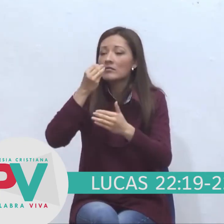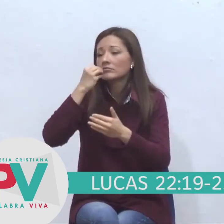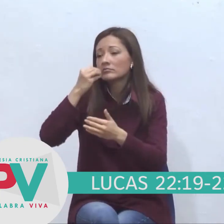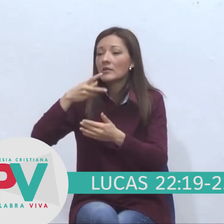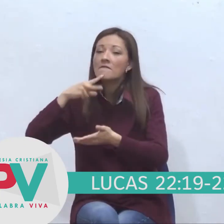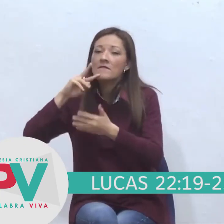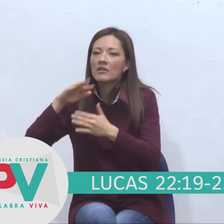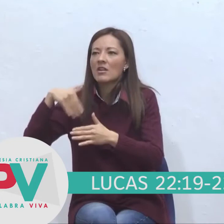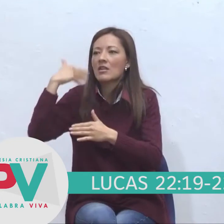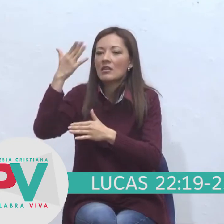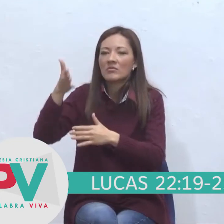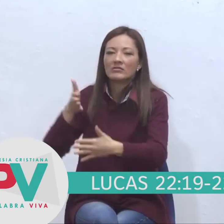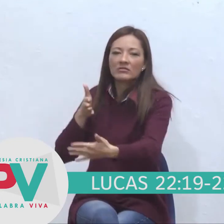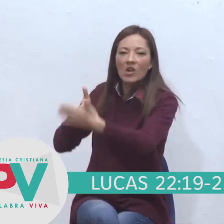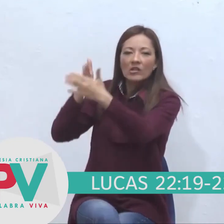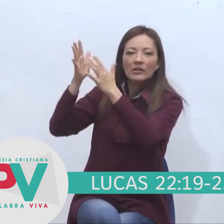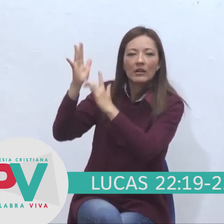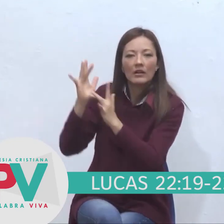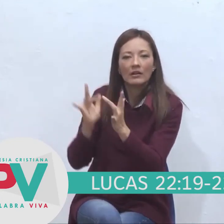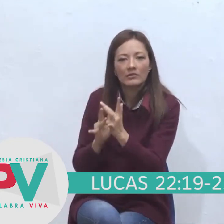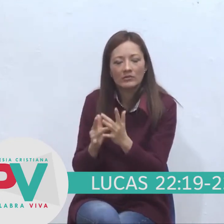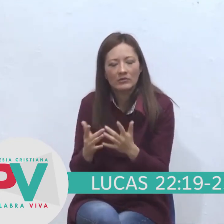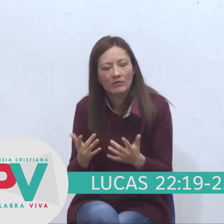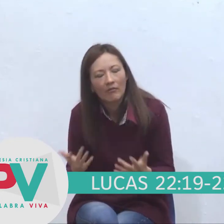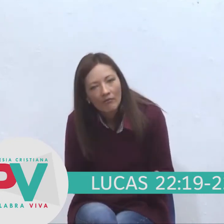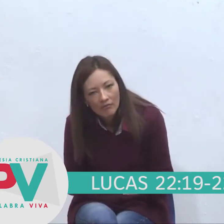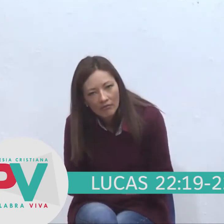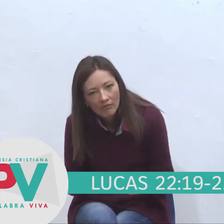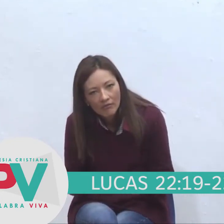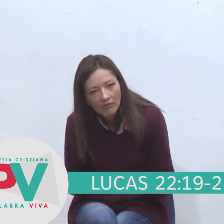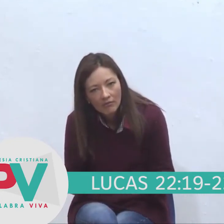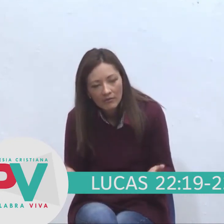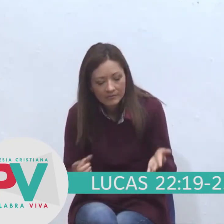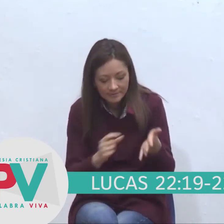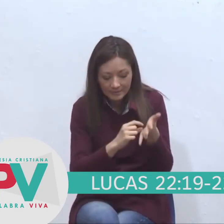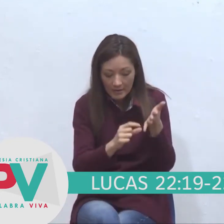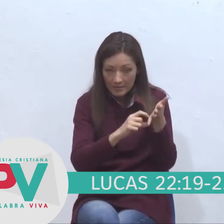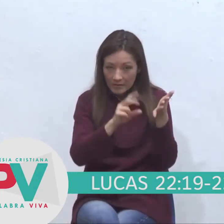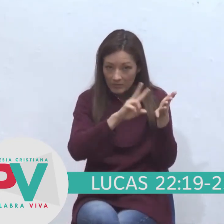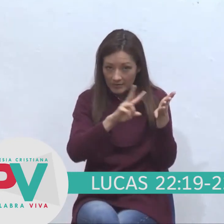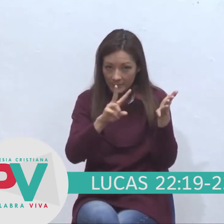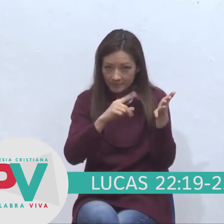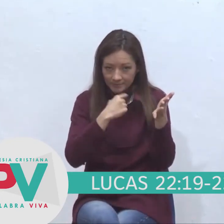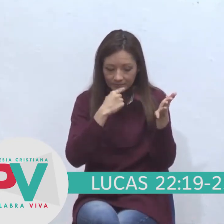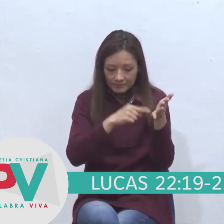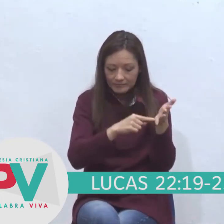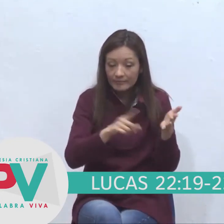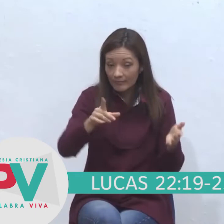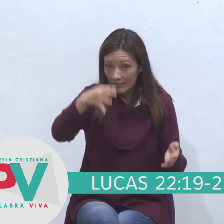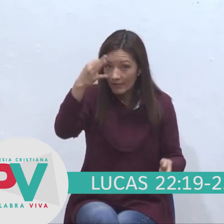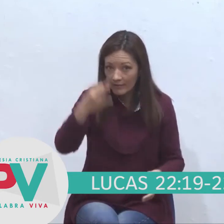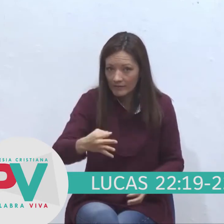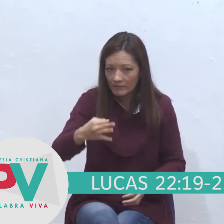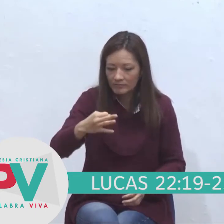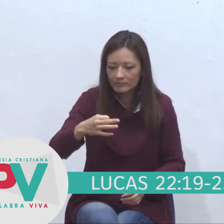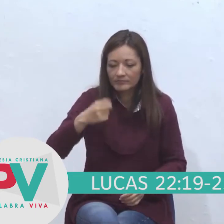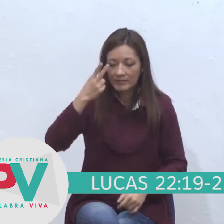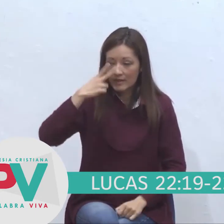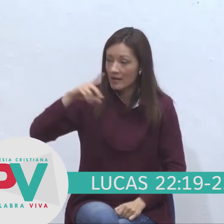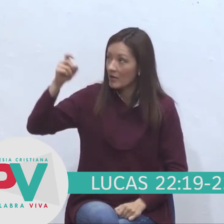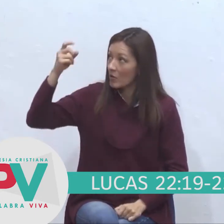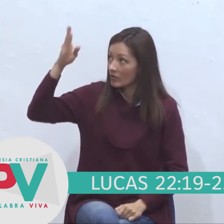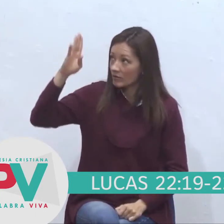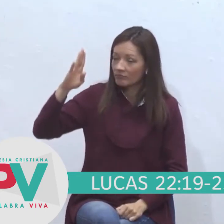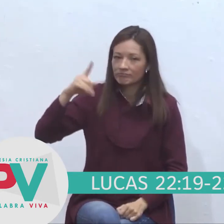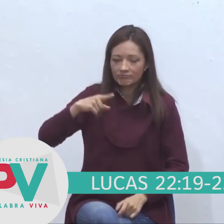usted sea de los que entrega a Jesús. ¿Cómo así? ¿A qué se refiere? Versículo 22. A la verdad, el Hijo del Hombre